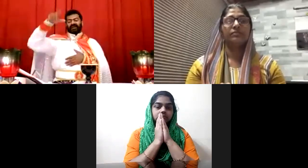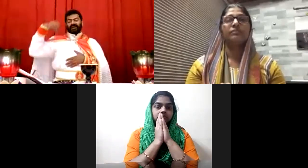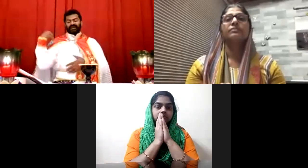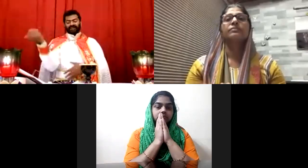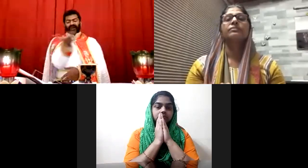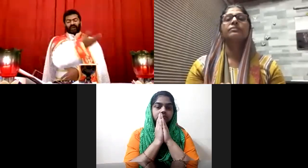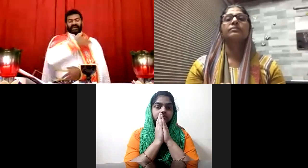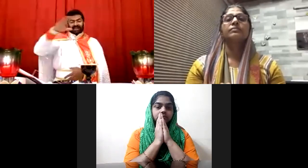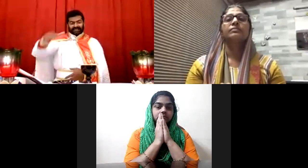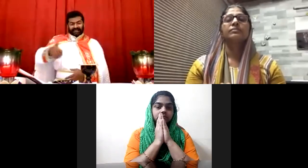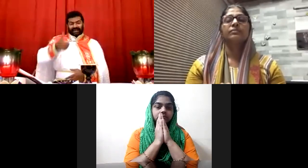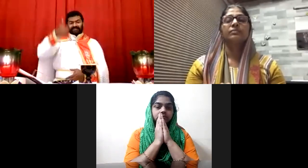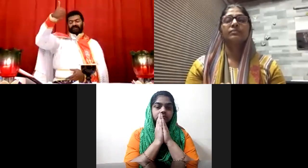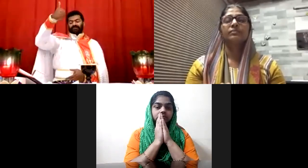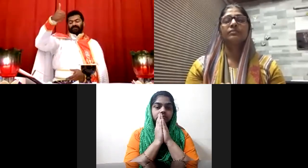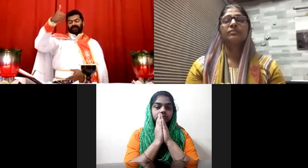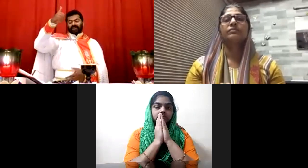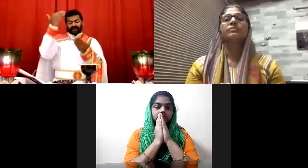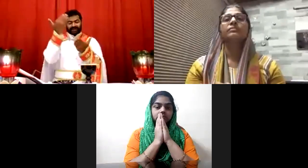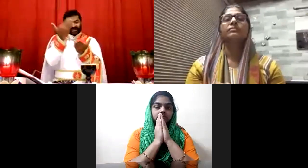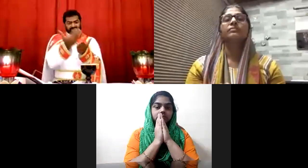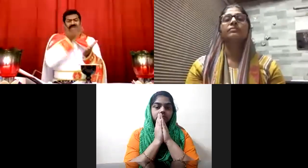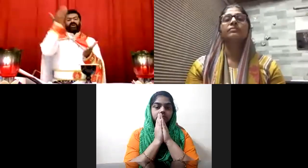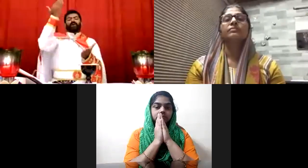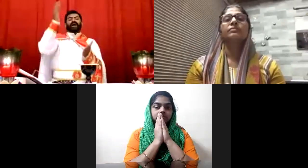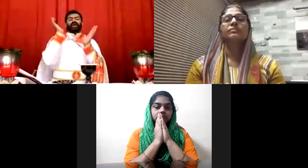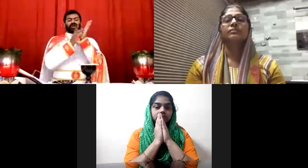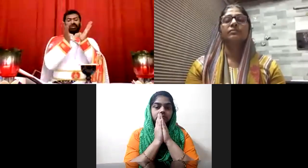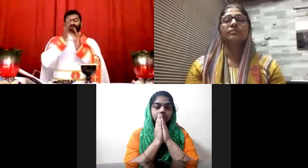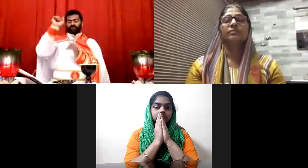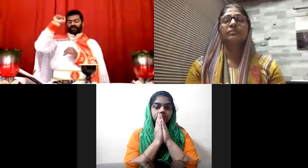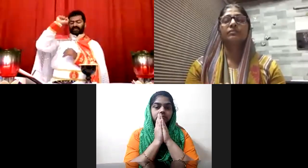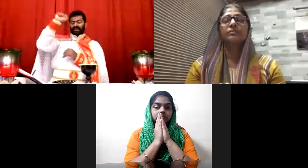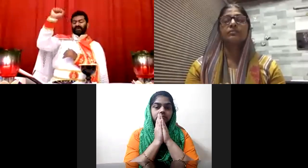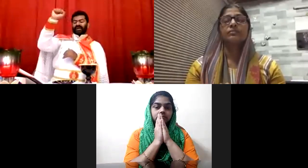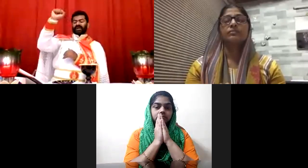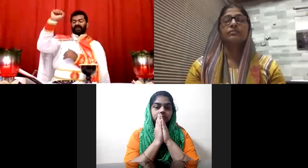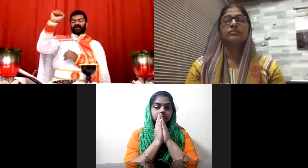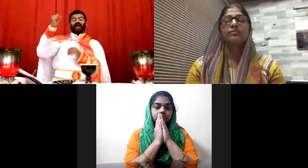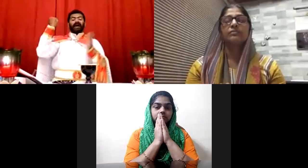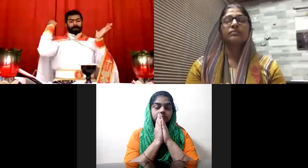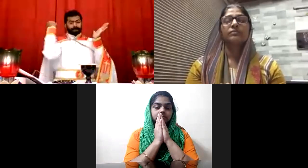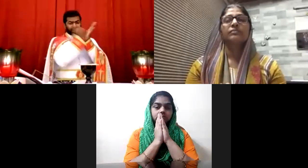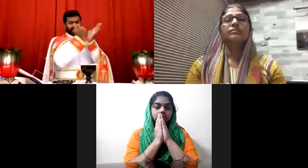കർത്താവേ, ഞങ്ങളുടെ നാഥനും രക്ഷകനുമായ ഈശോ മിശിഹായുടെ